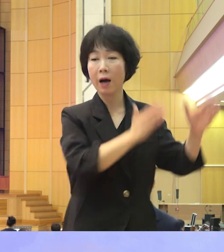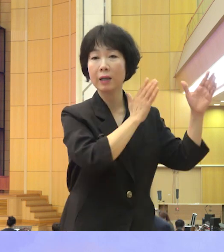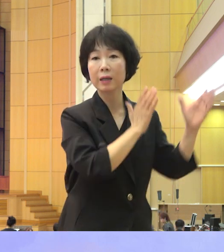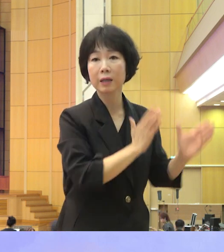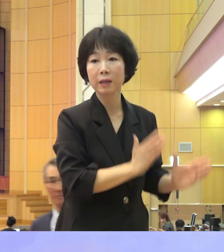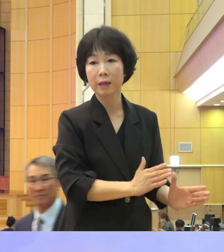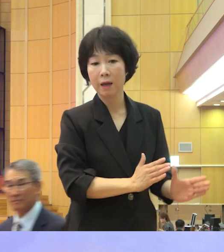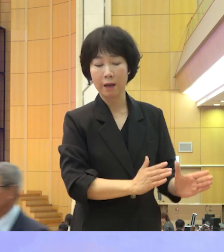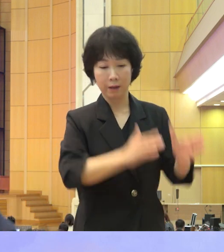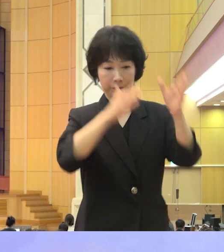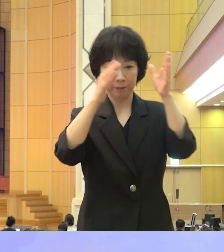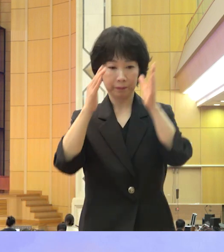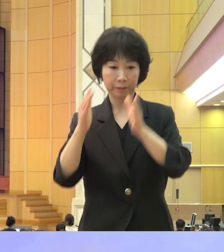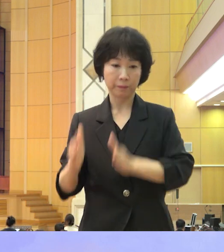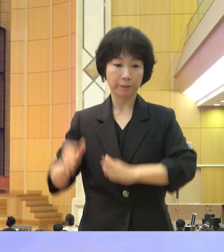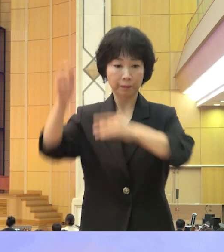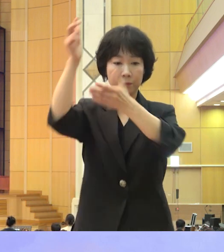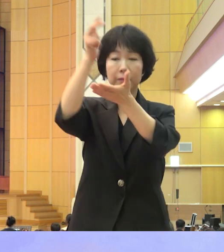여호와